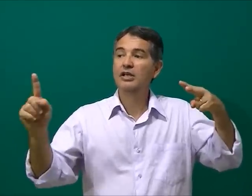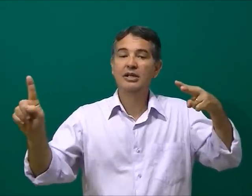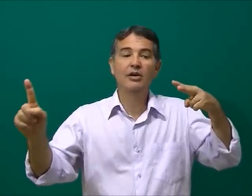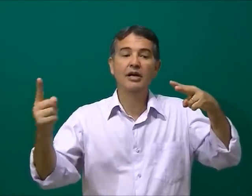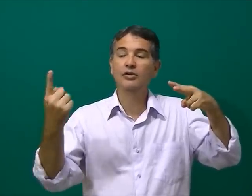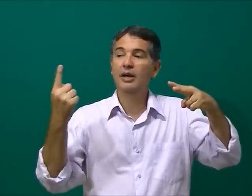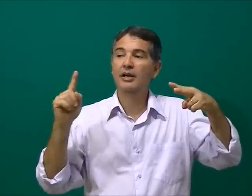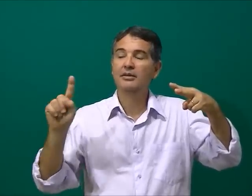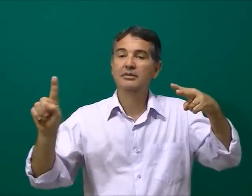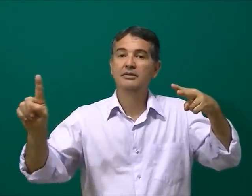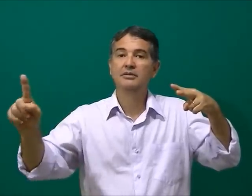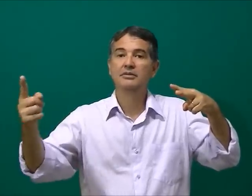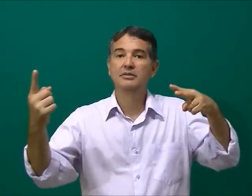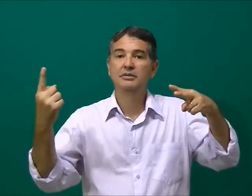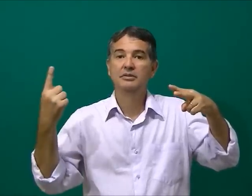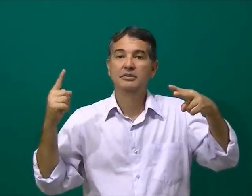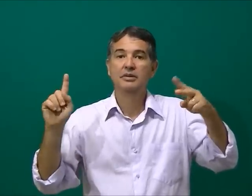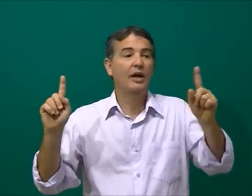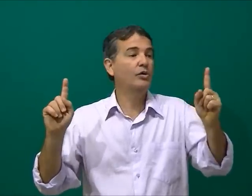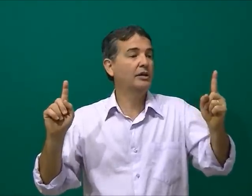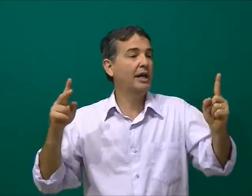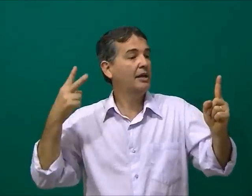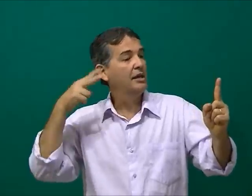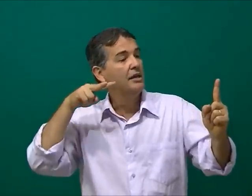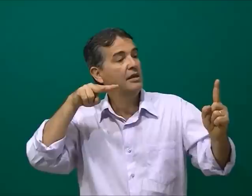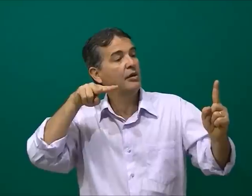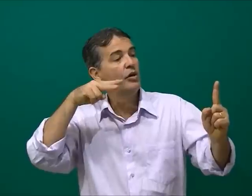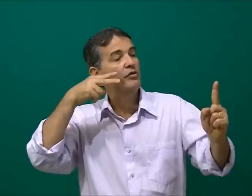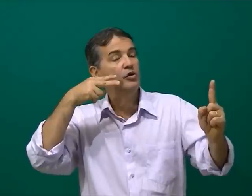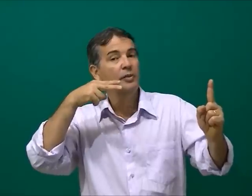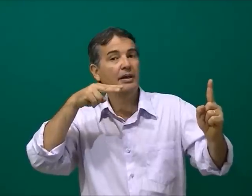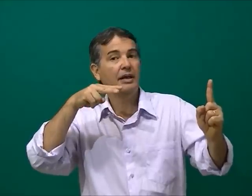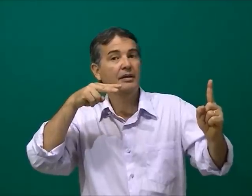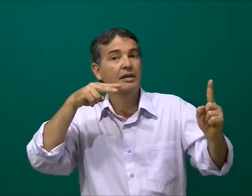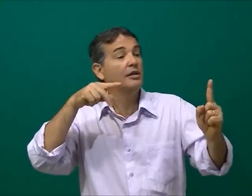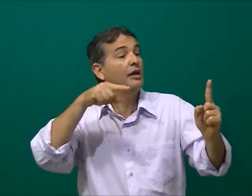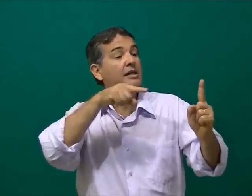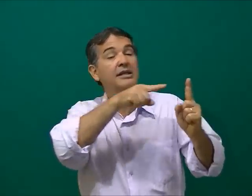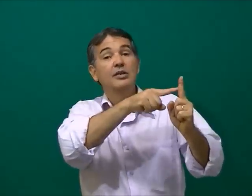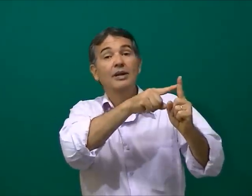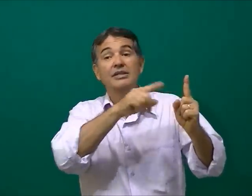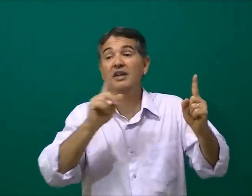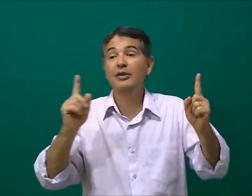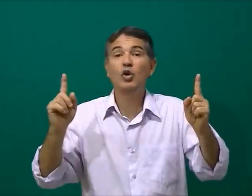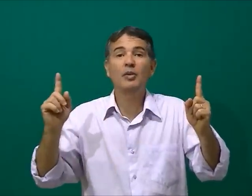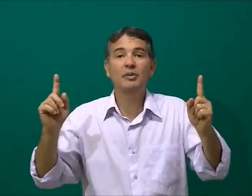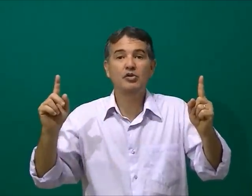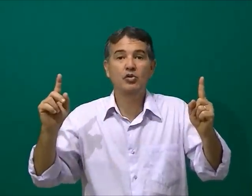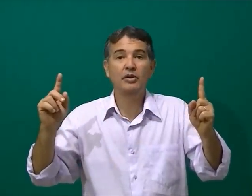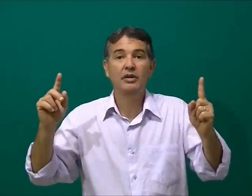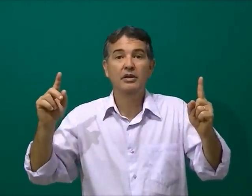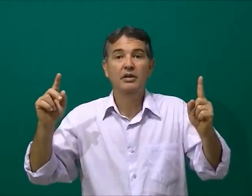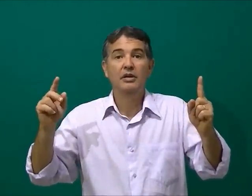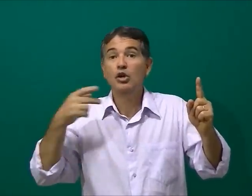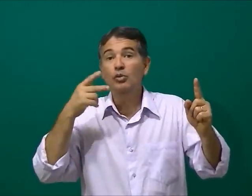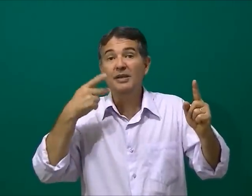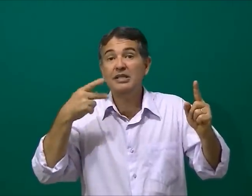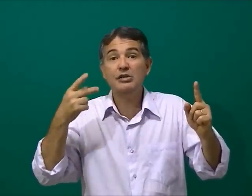está olhando ela. A outra está aqui e agora voltou para cá. Então aqui está sendo um classificador para a pessoa, e eu não preciso